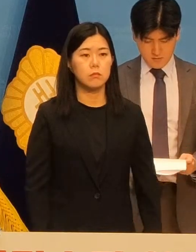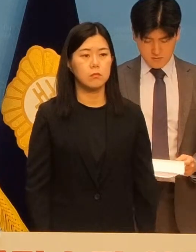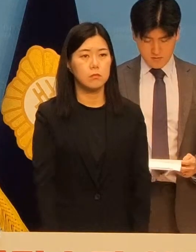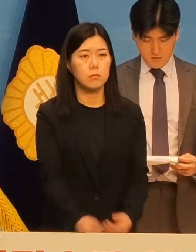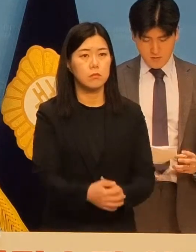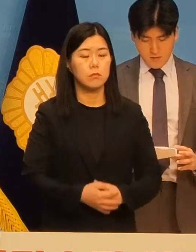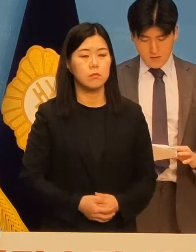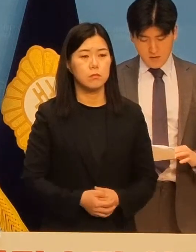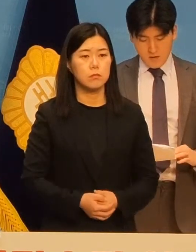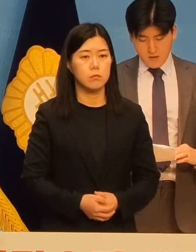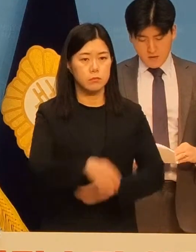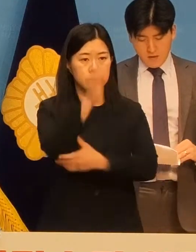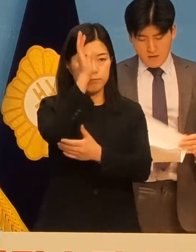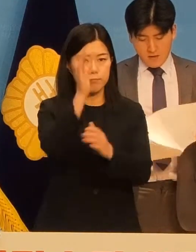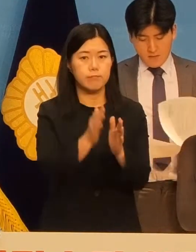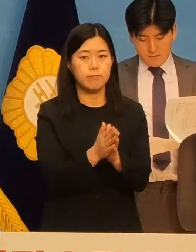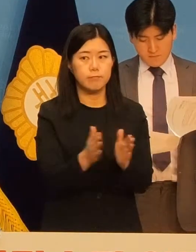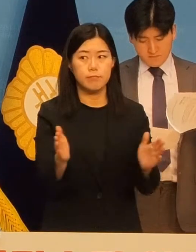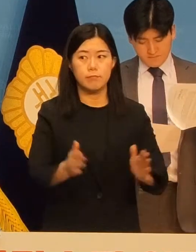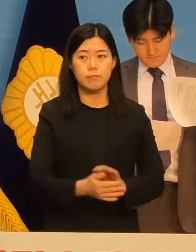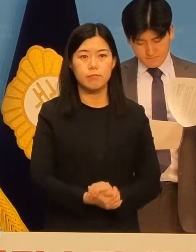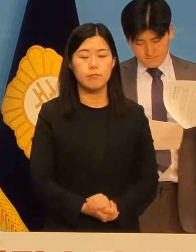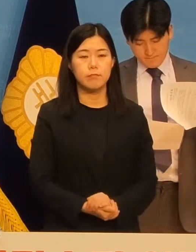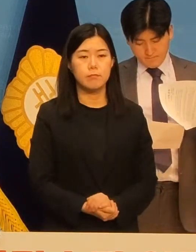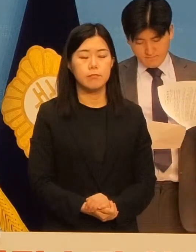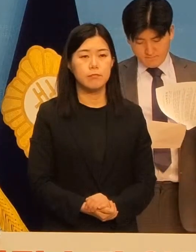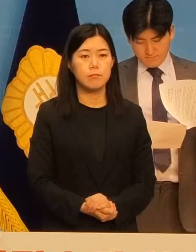9시 40분 기자회견 시작하도록 하겠습니다.